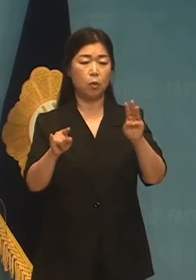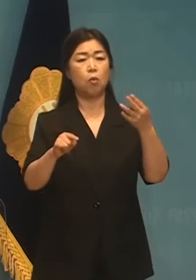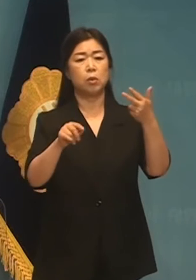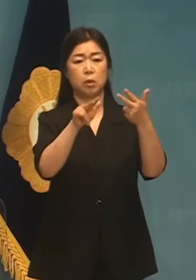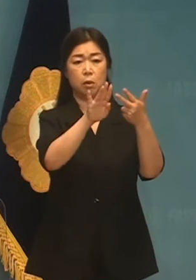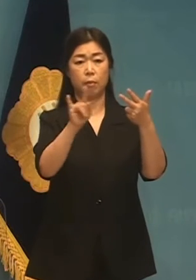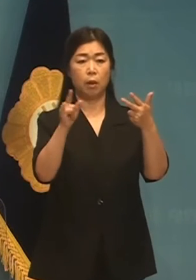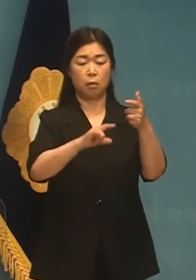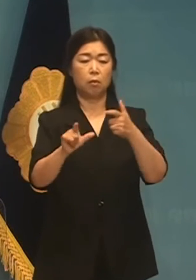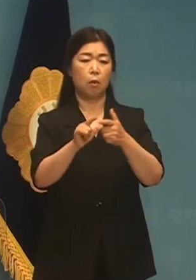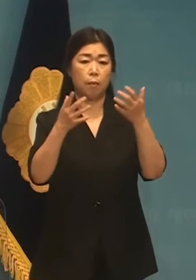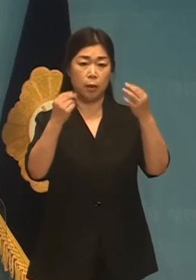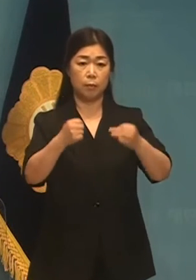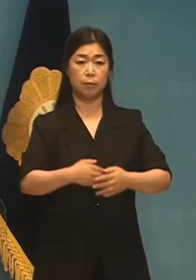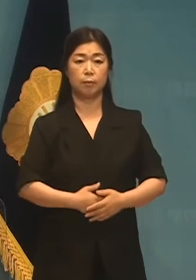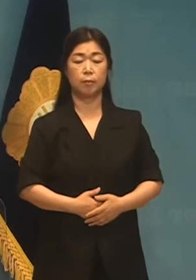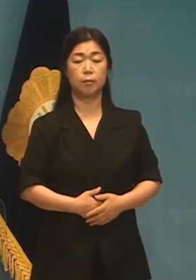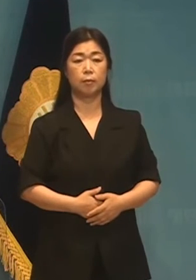실정입니다.